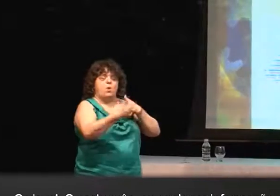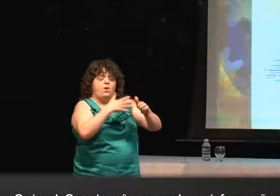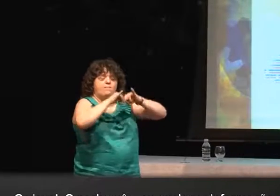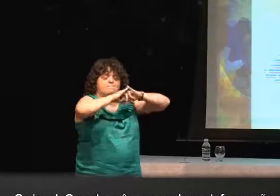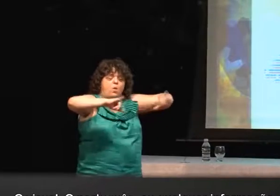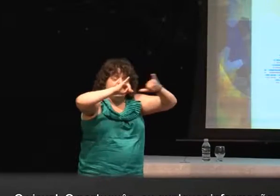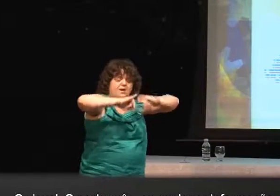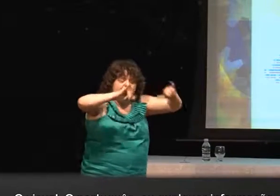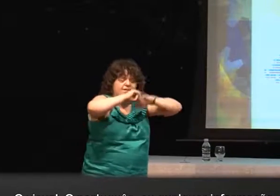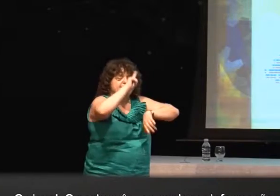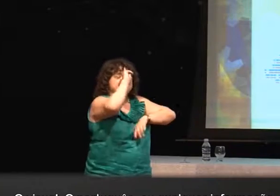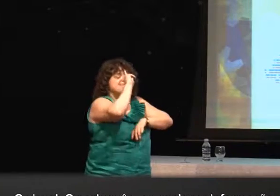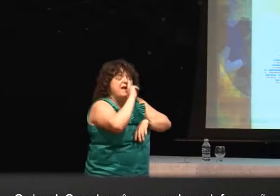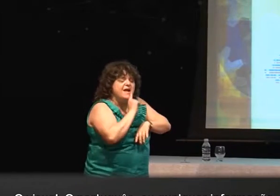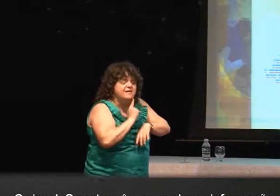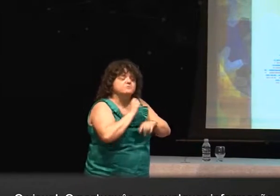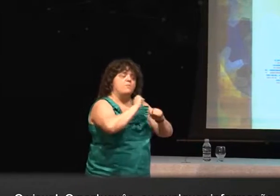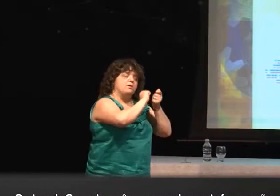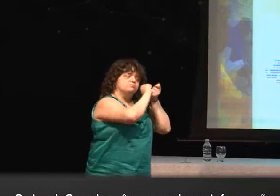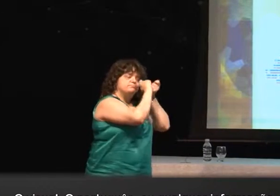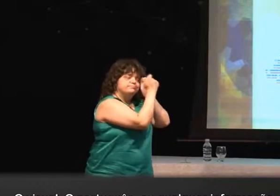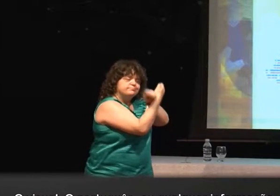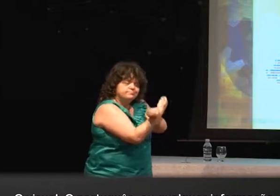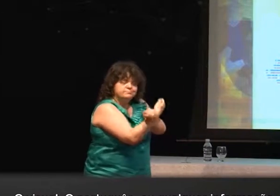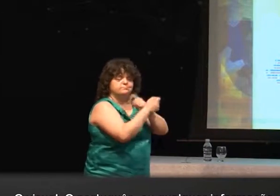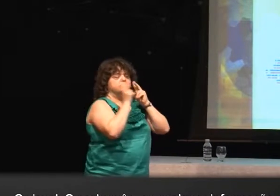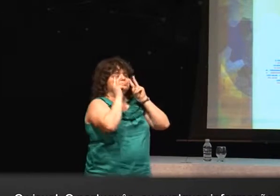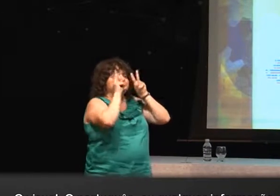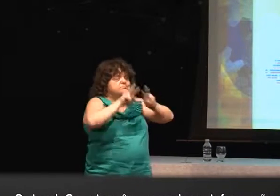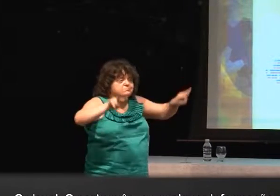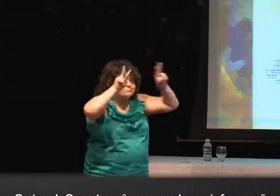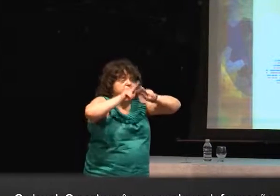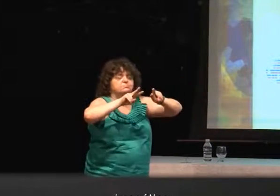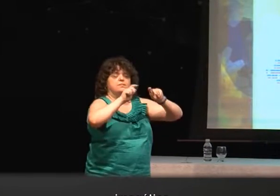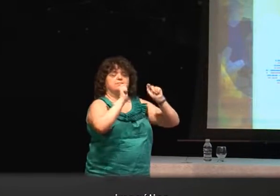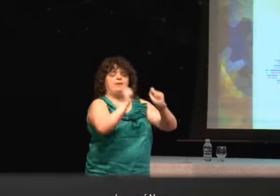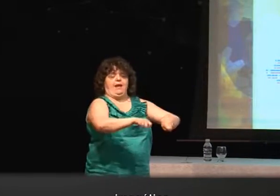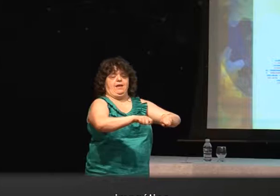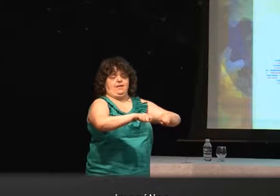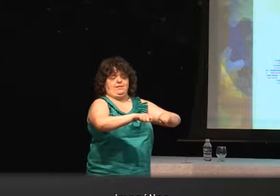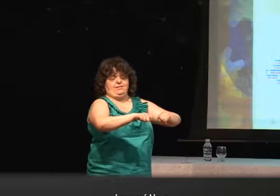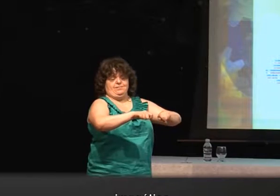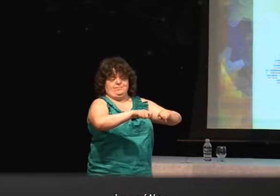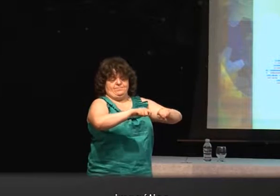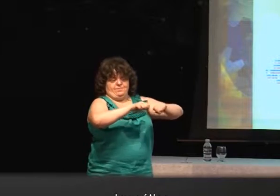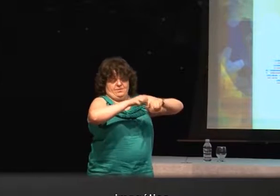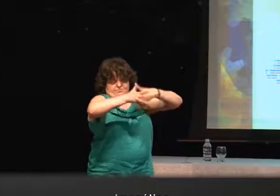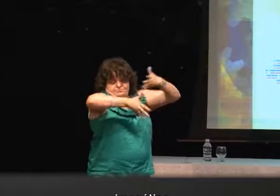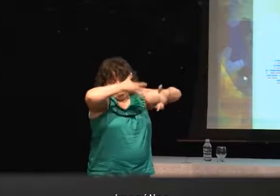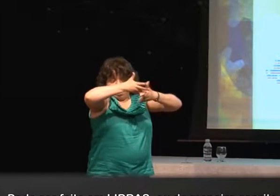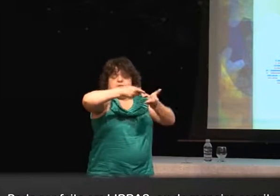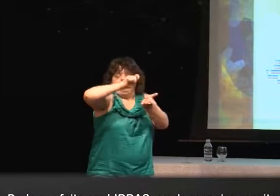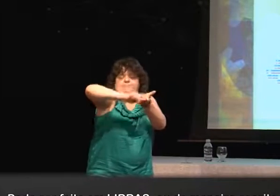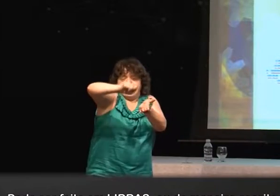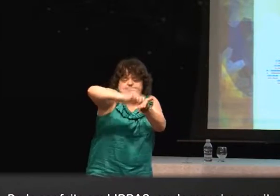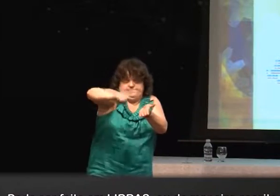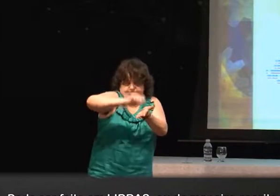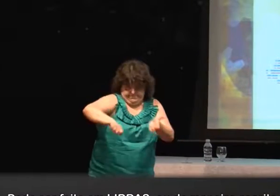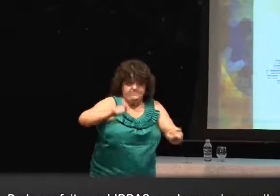O visual, o português ou qualquer informação imagética, né? Pode ser feita